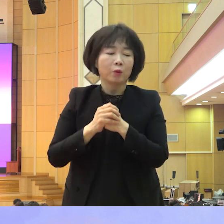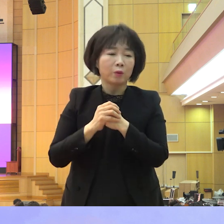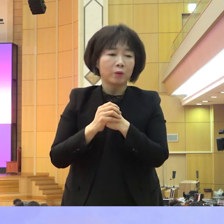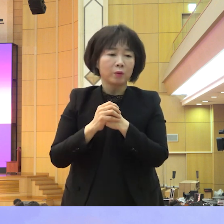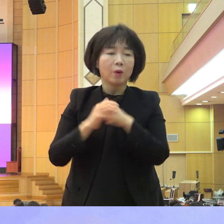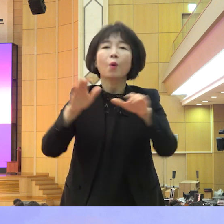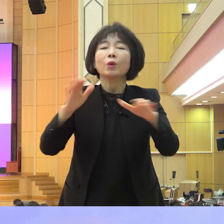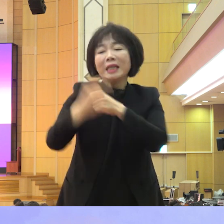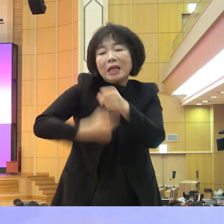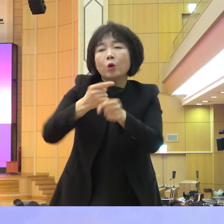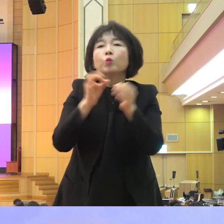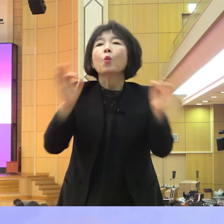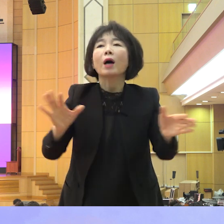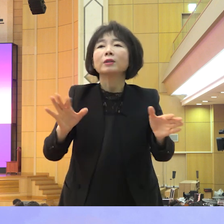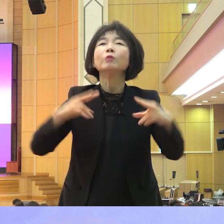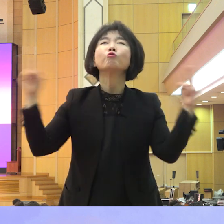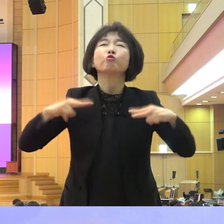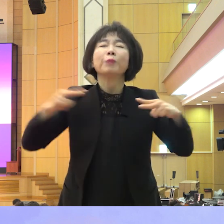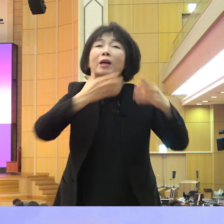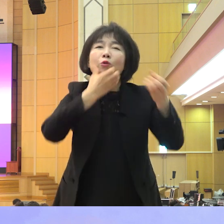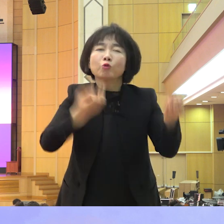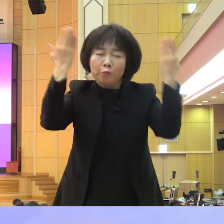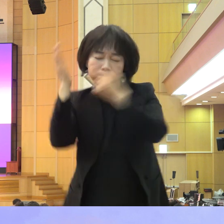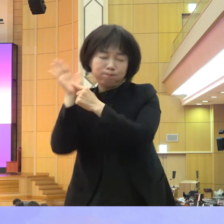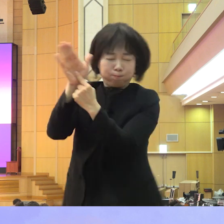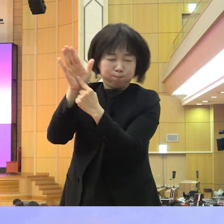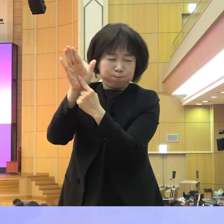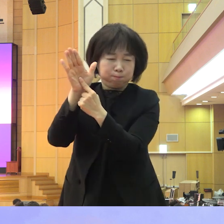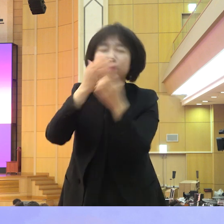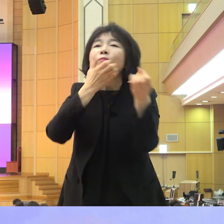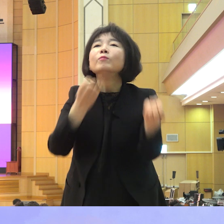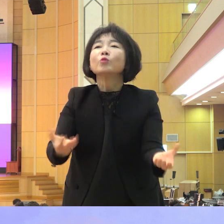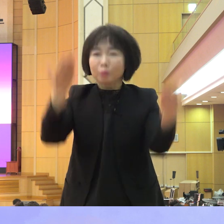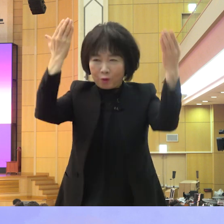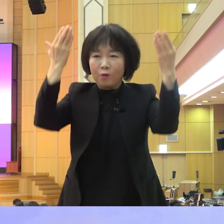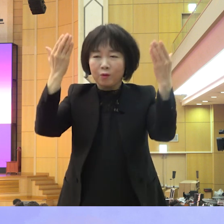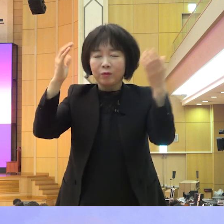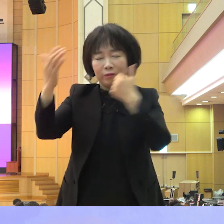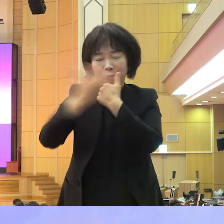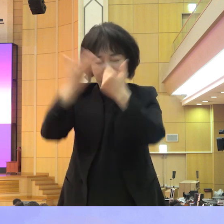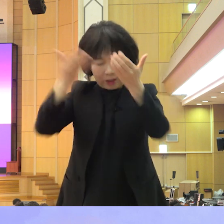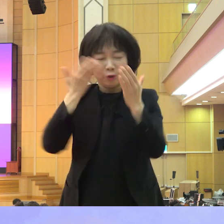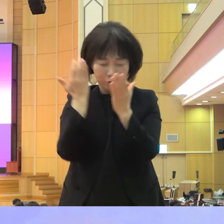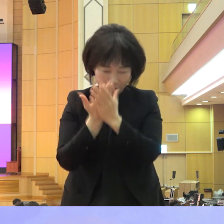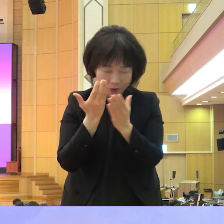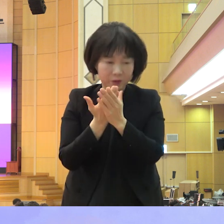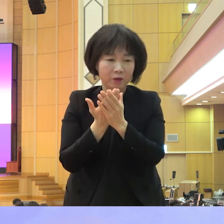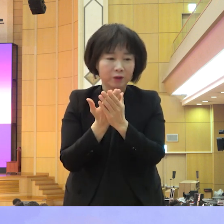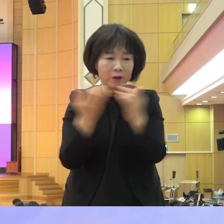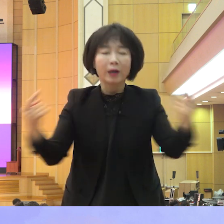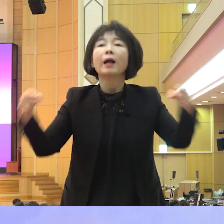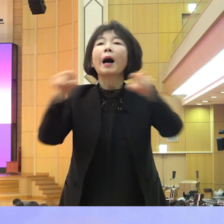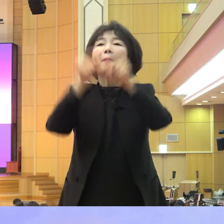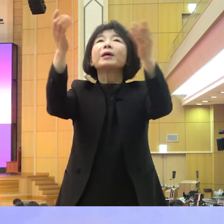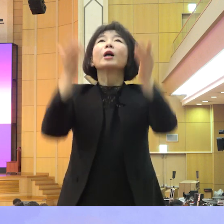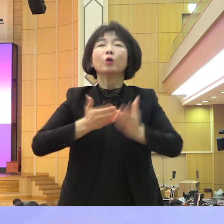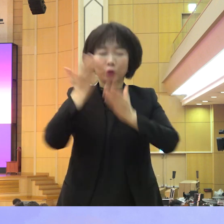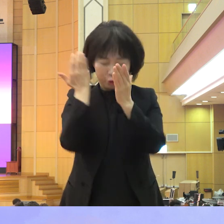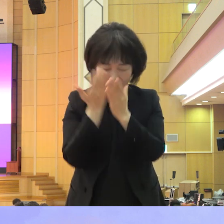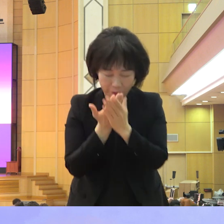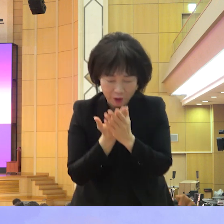있도록 올 한 해에 갑절의 역사가 나타나는 녹산의 모든 식구들 다 되도록 우리 하나님 아버지